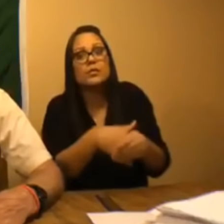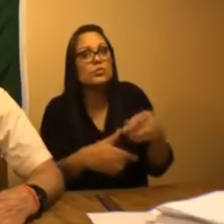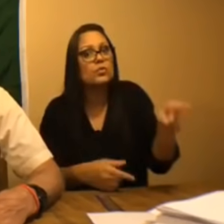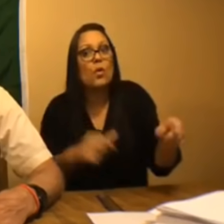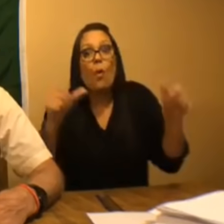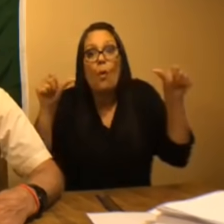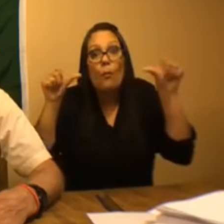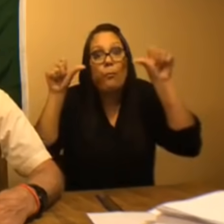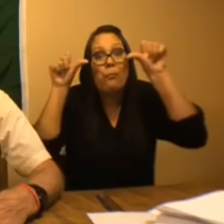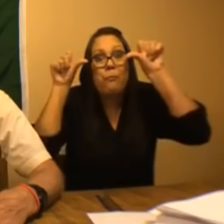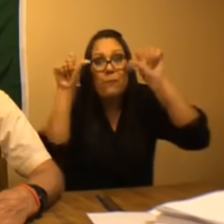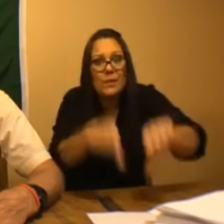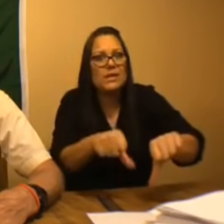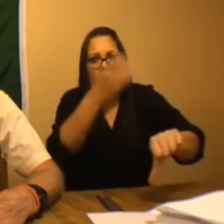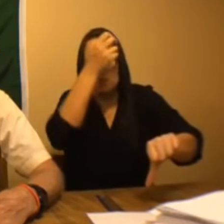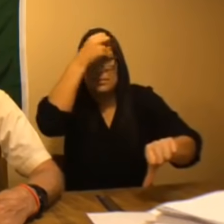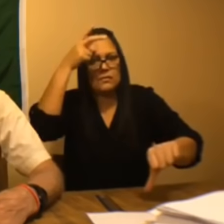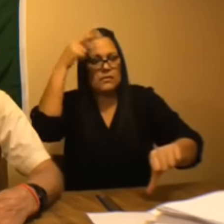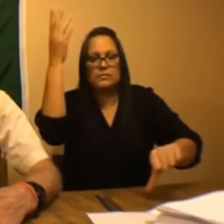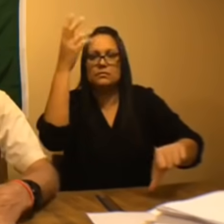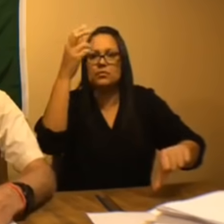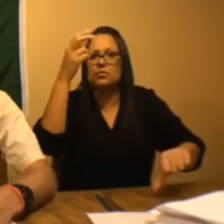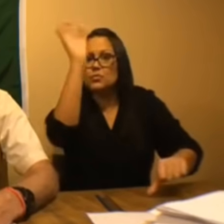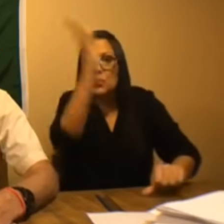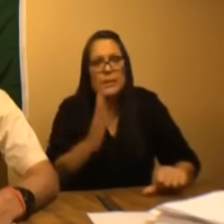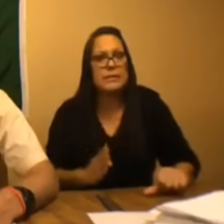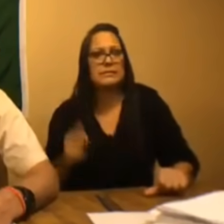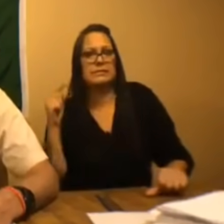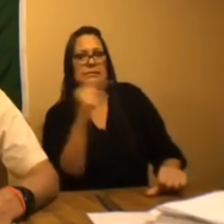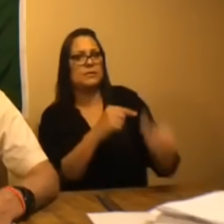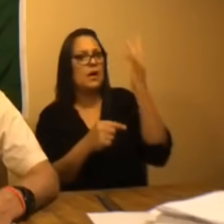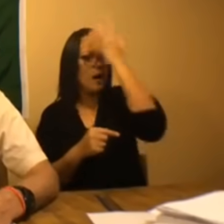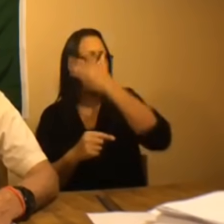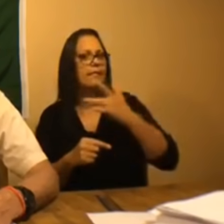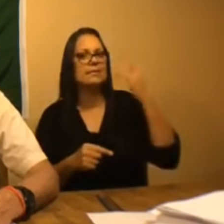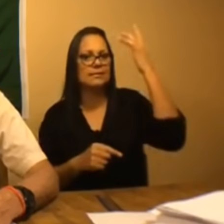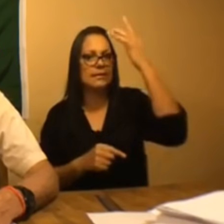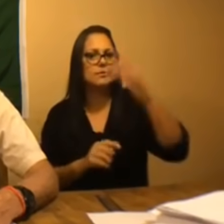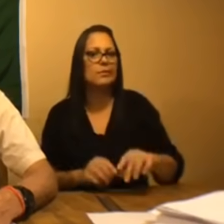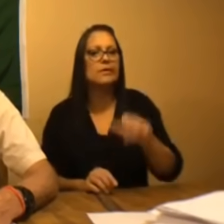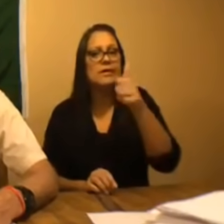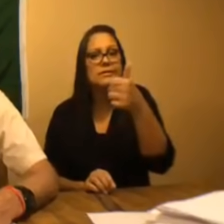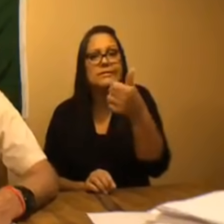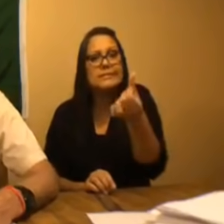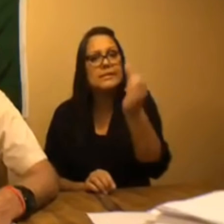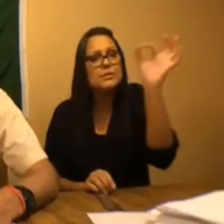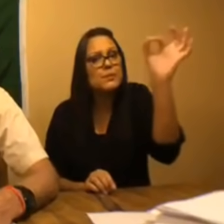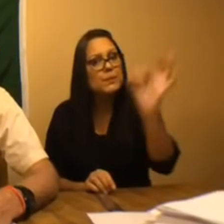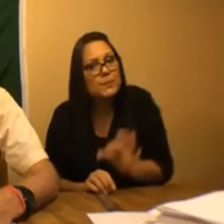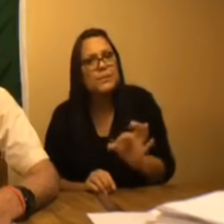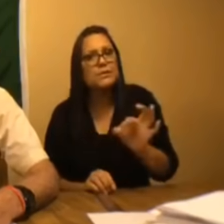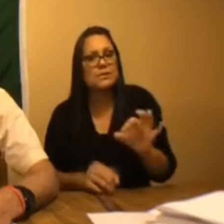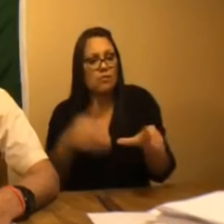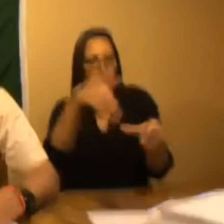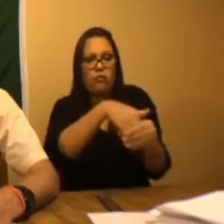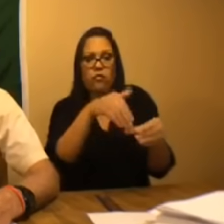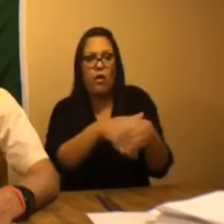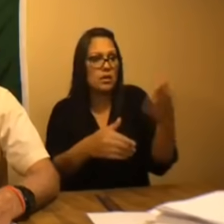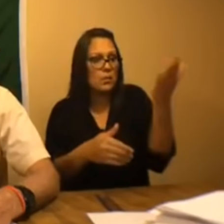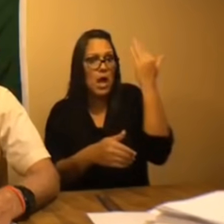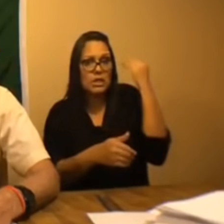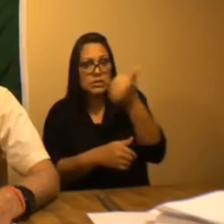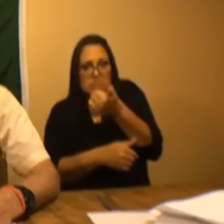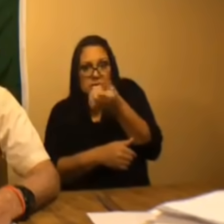pior prefeito do Brasil. Tá? E ele teve, por volta, 16% de intenções de voto. Intenções não. De voto naquele